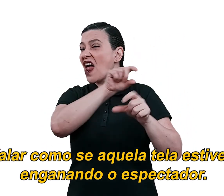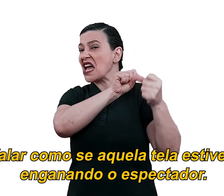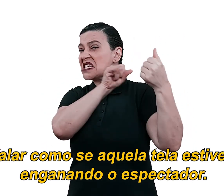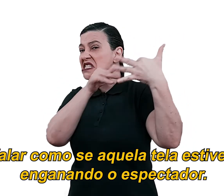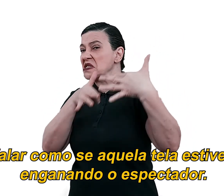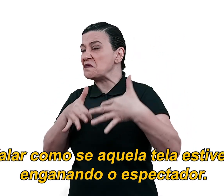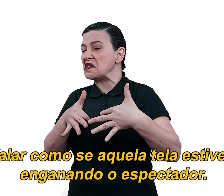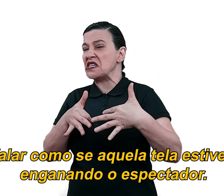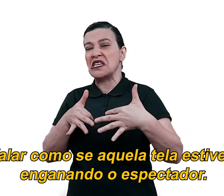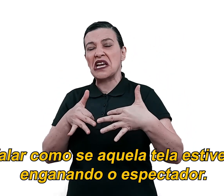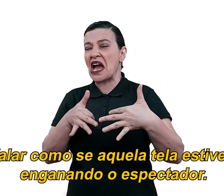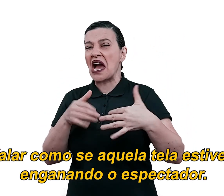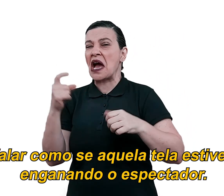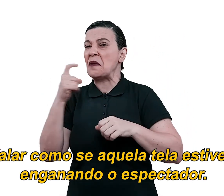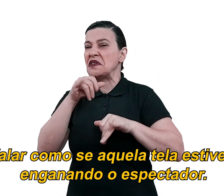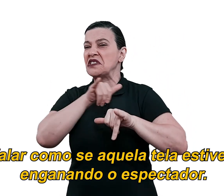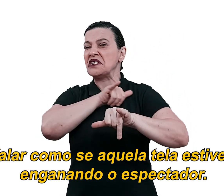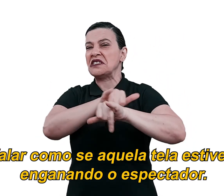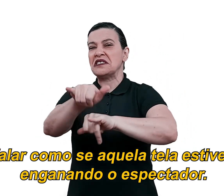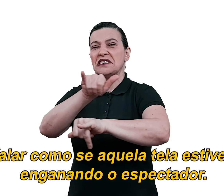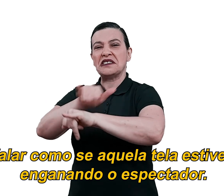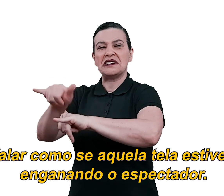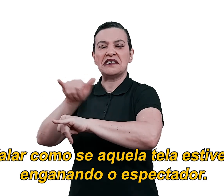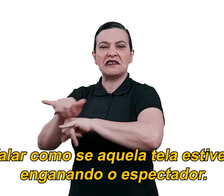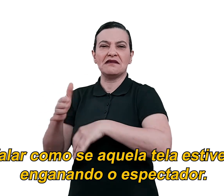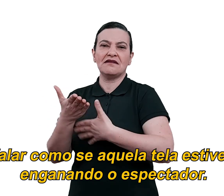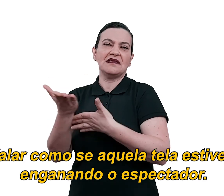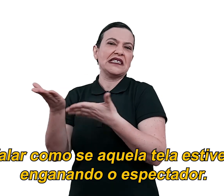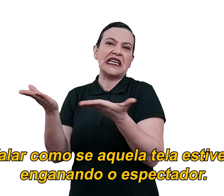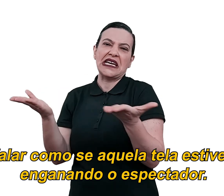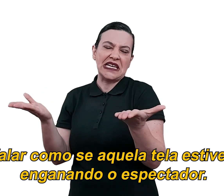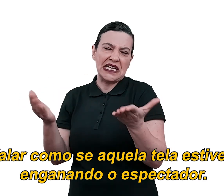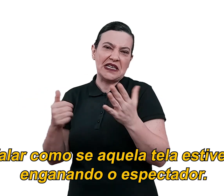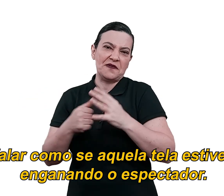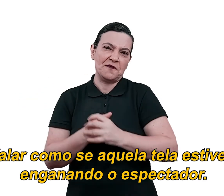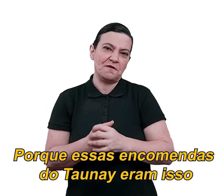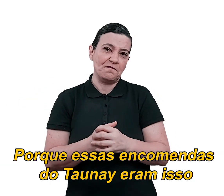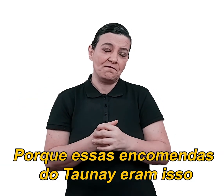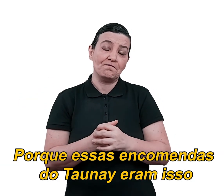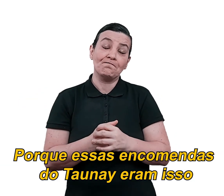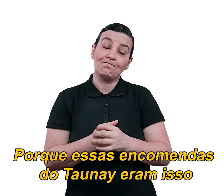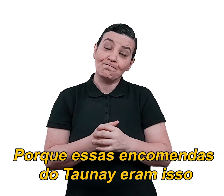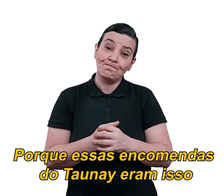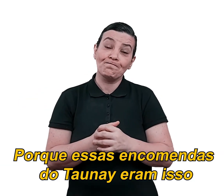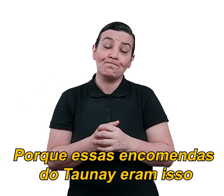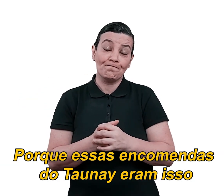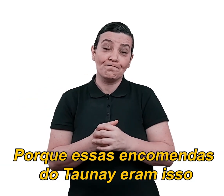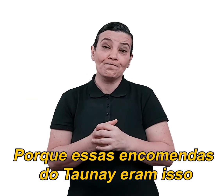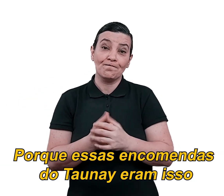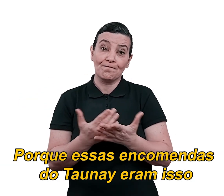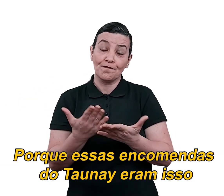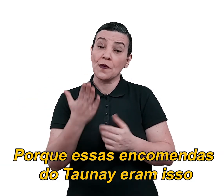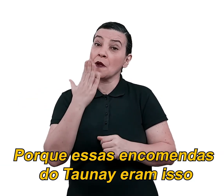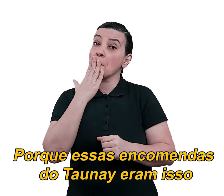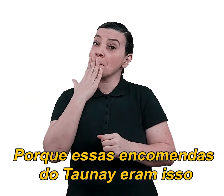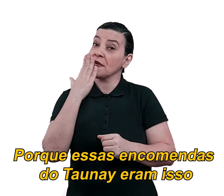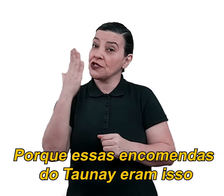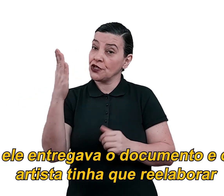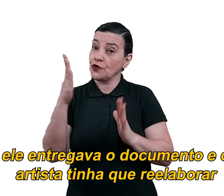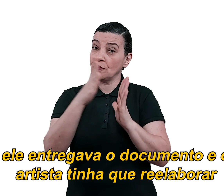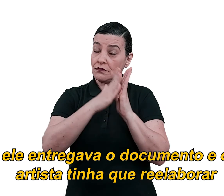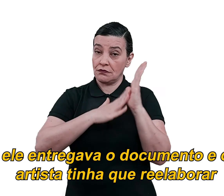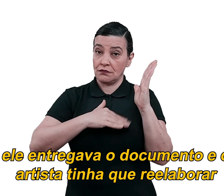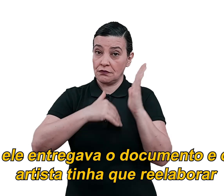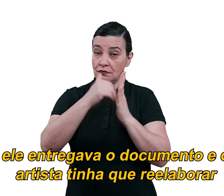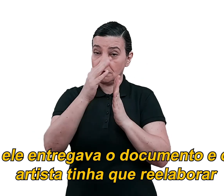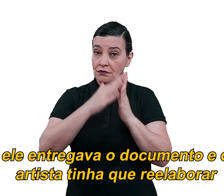e falar como se aquela tela estivesse enganando o espectador, né, porque essas encomendas do Toné eram isso,